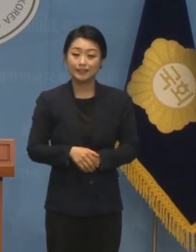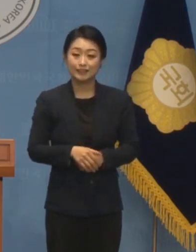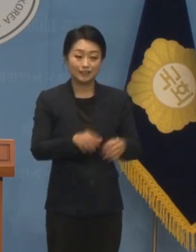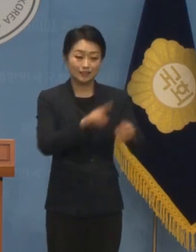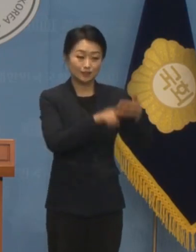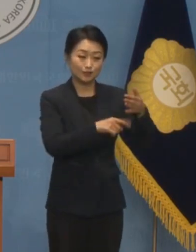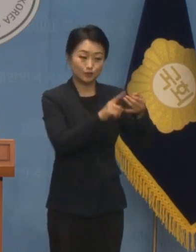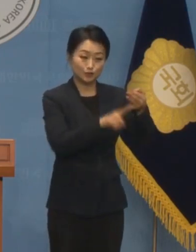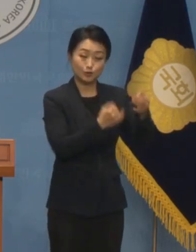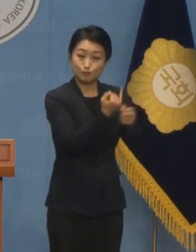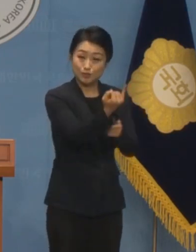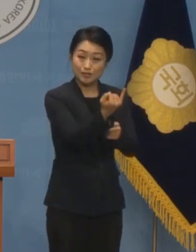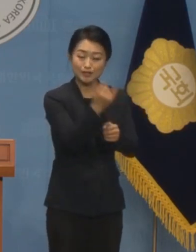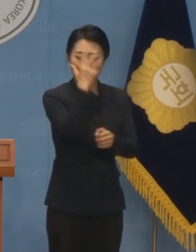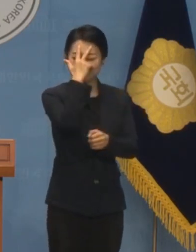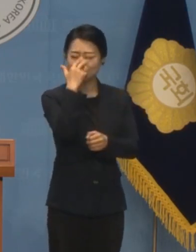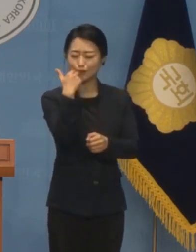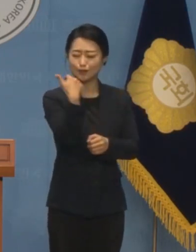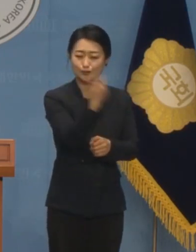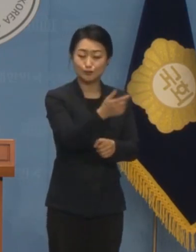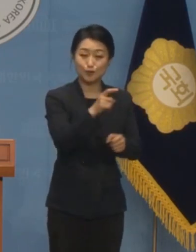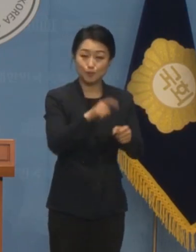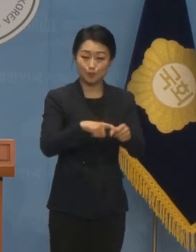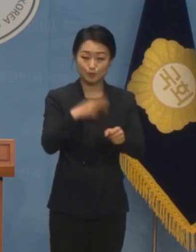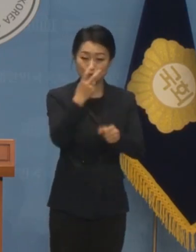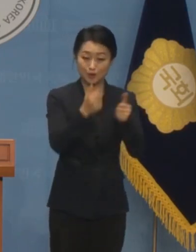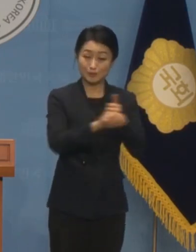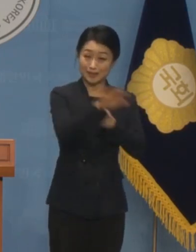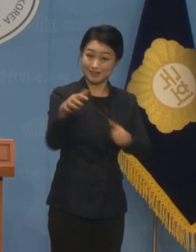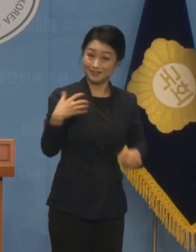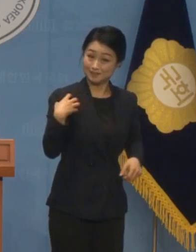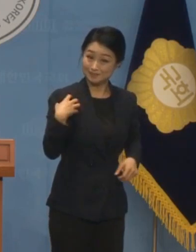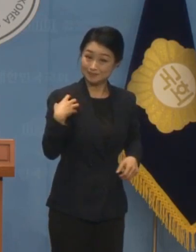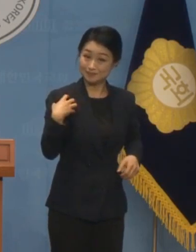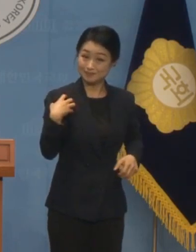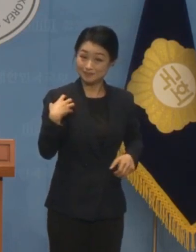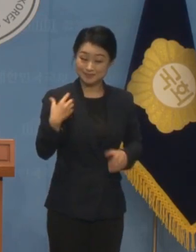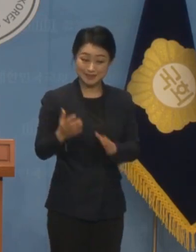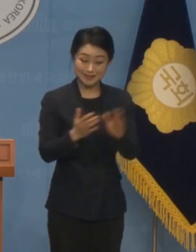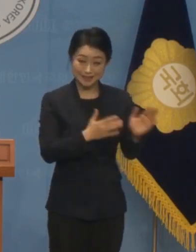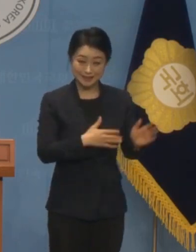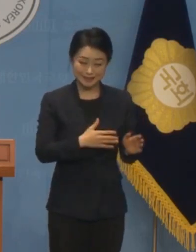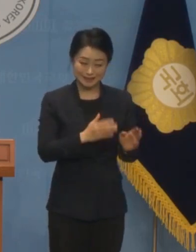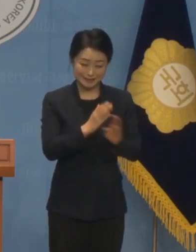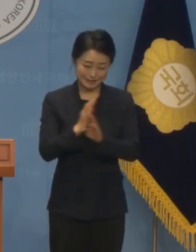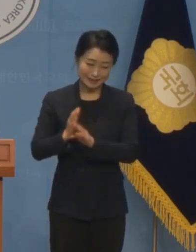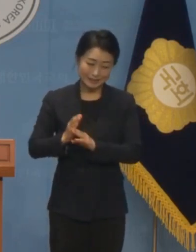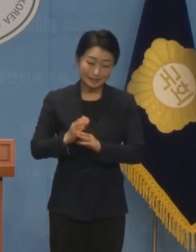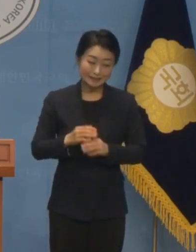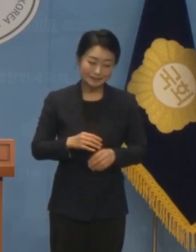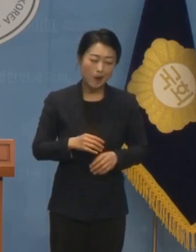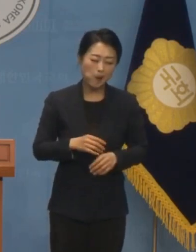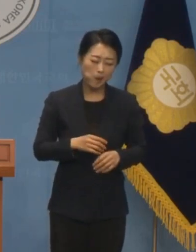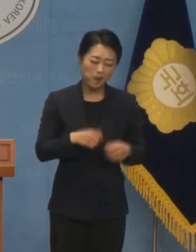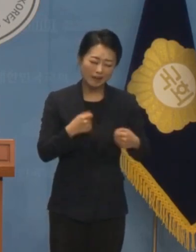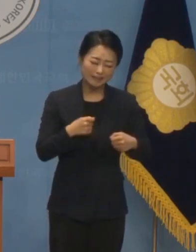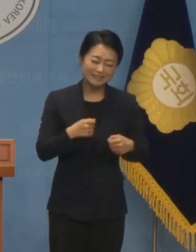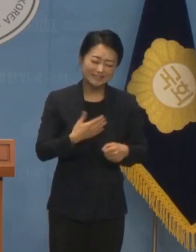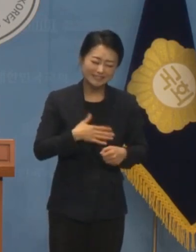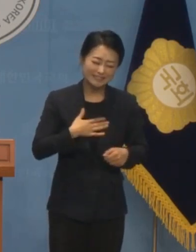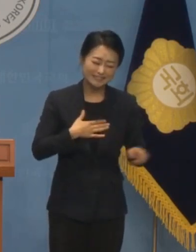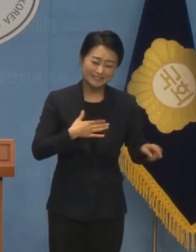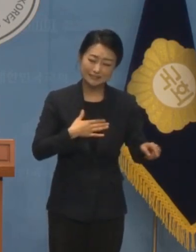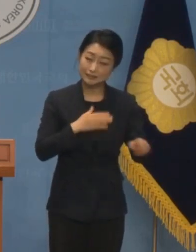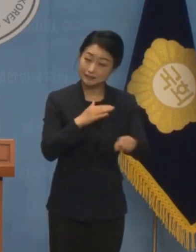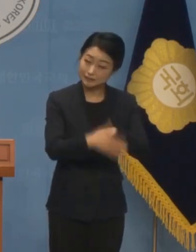김 여사에게 면죄부를 주기 위해 총대를 맸다든지 짜고 치는 고스톱일 가능성이 크다는 등 온갖 해석이